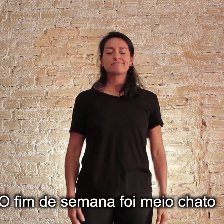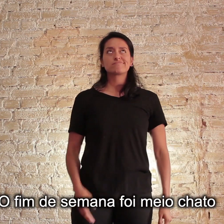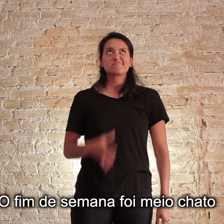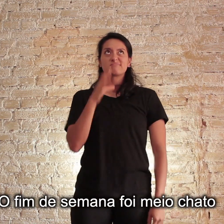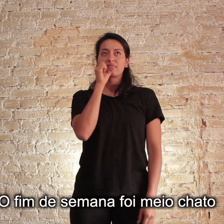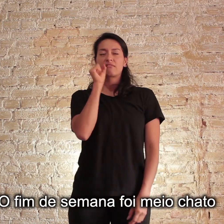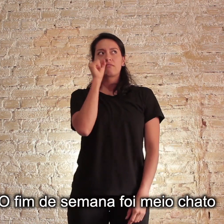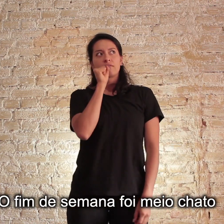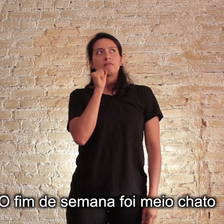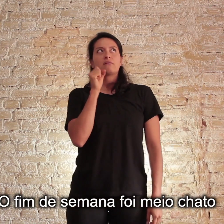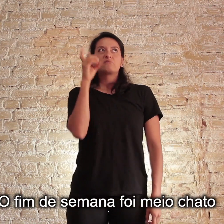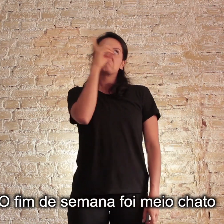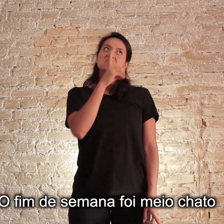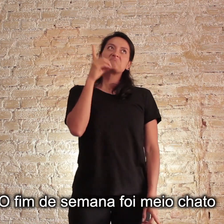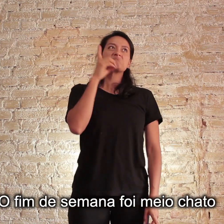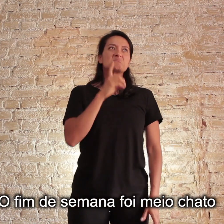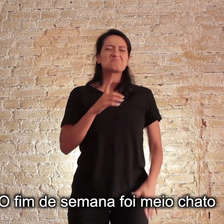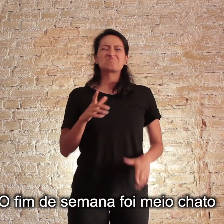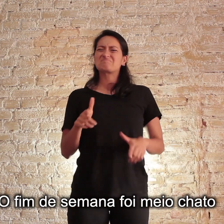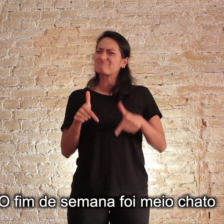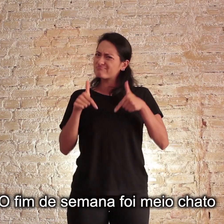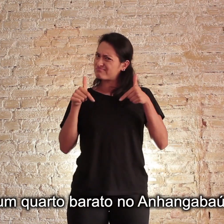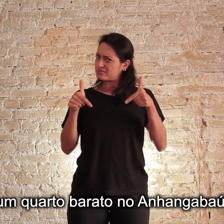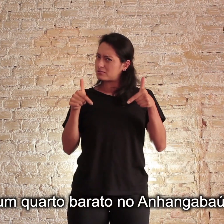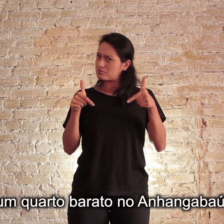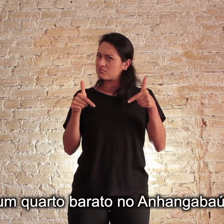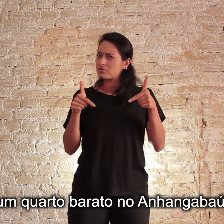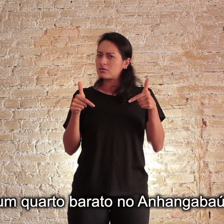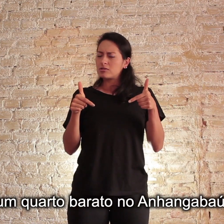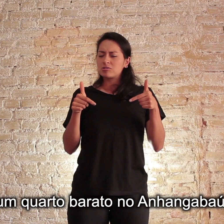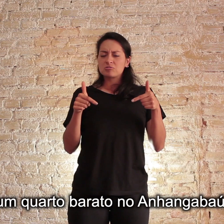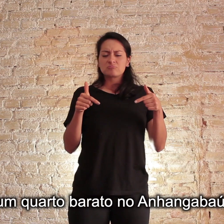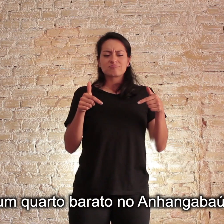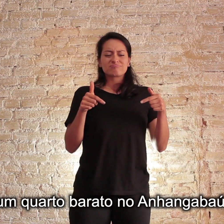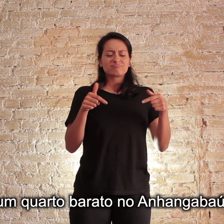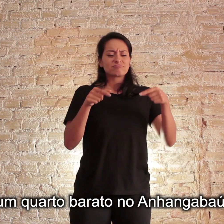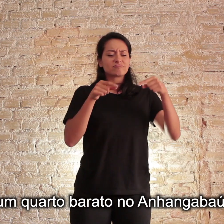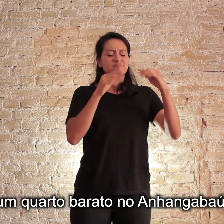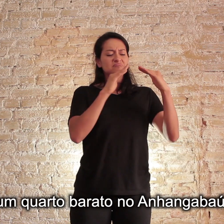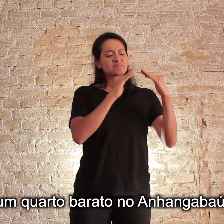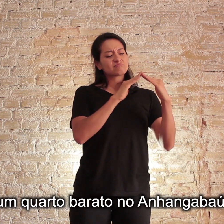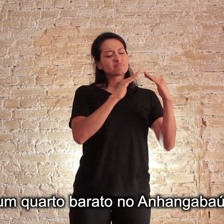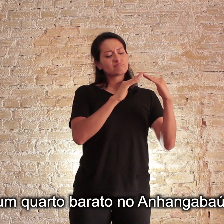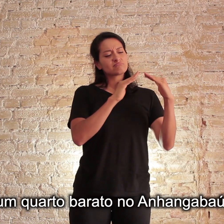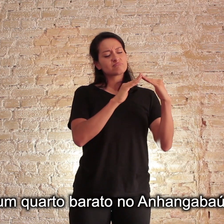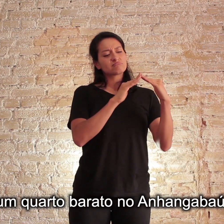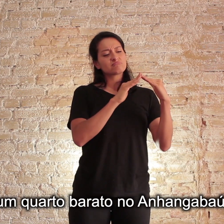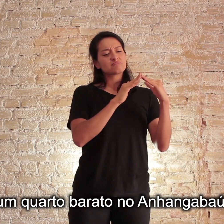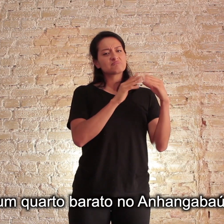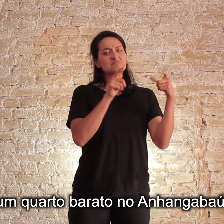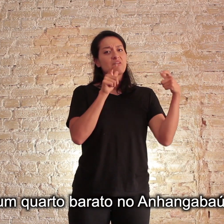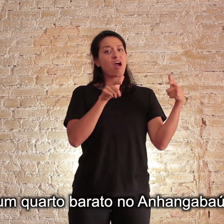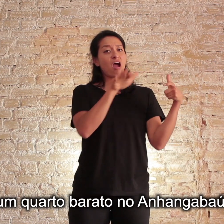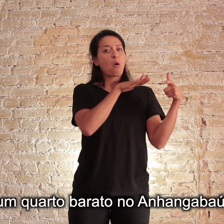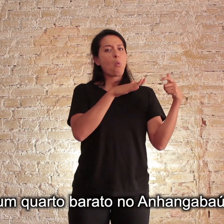de semana foi meio chato, num quarto barato no